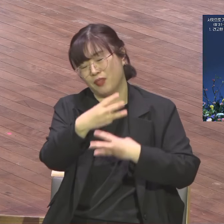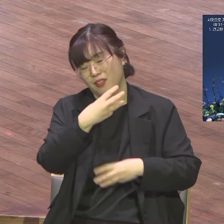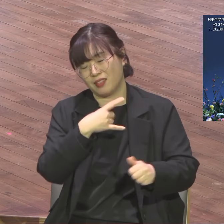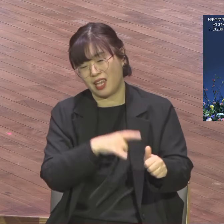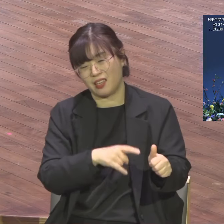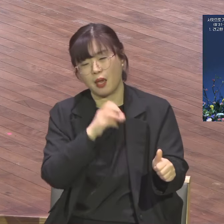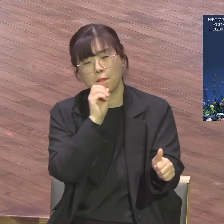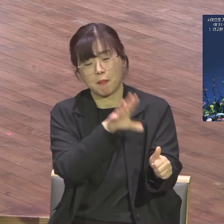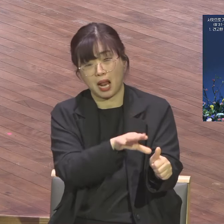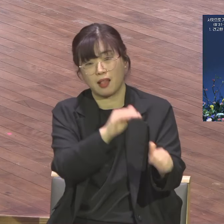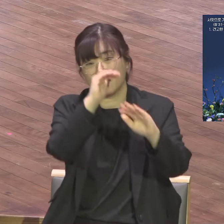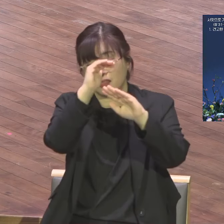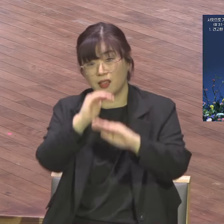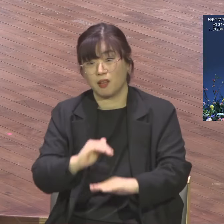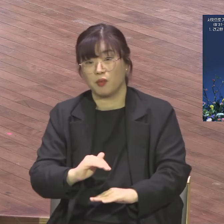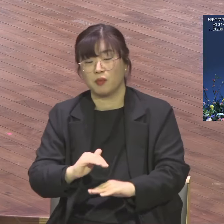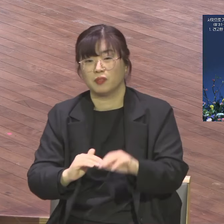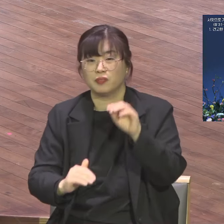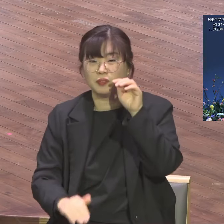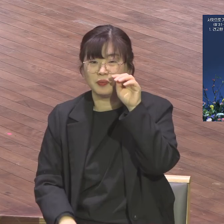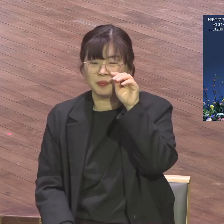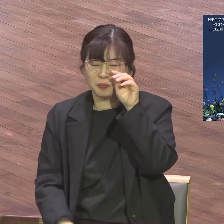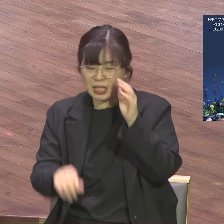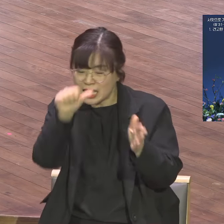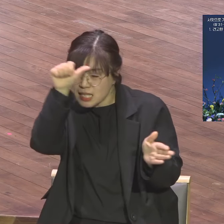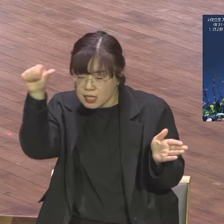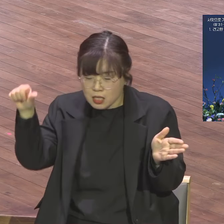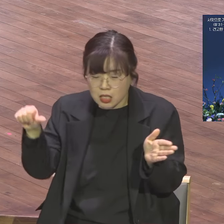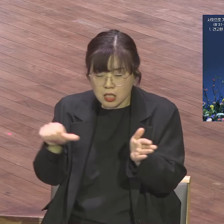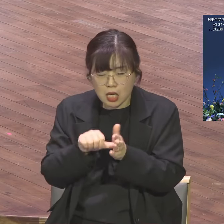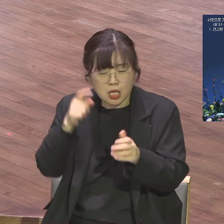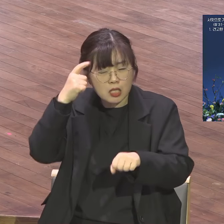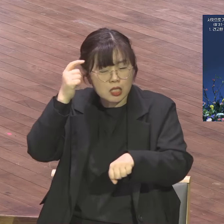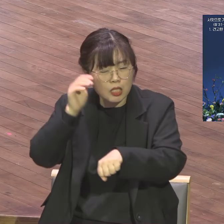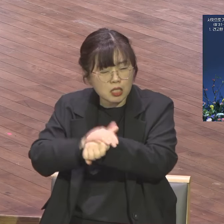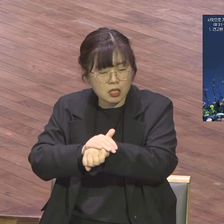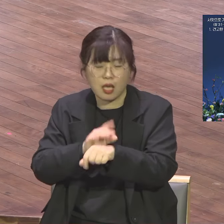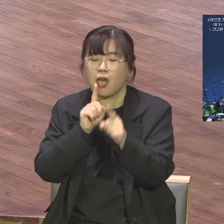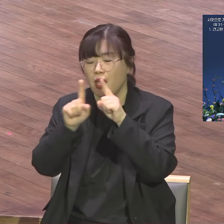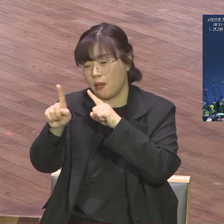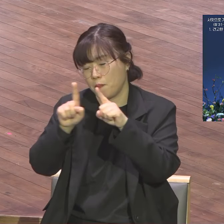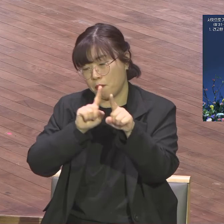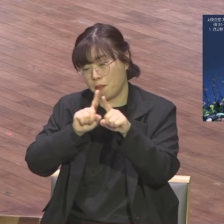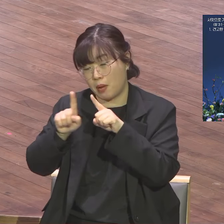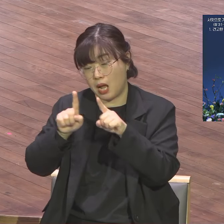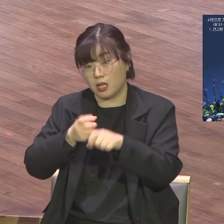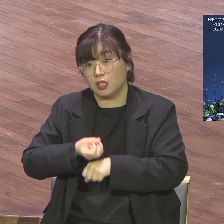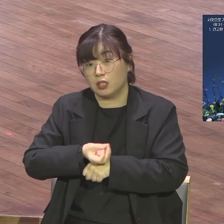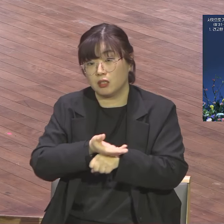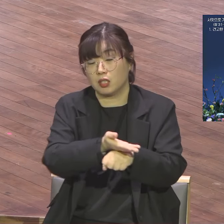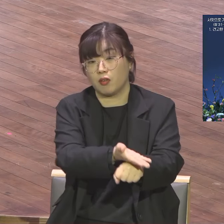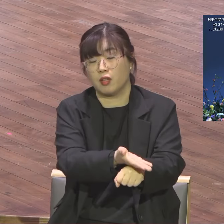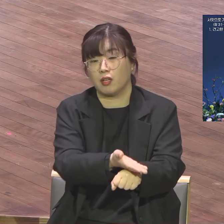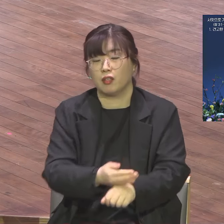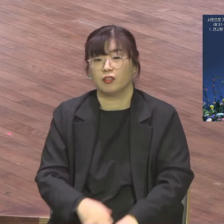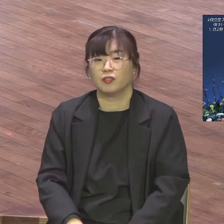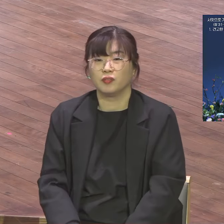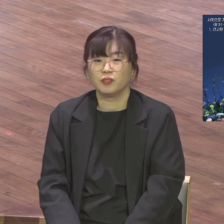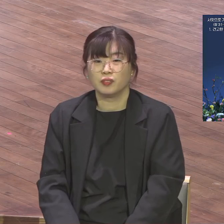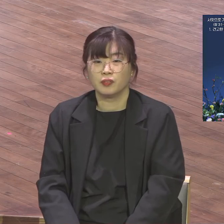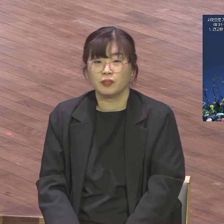세대. 내게 주는 이 인생의 자문이다. 인생의 자문. 자, 하나님께서 솔로몬의 입을